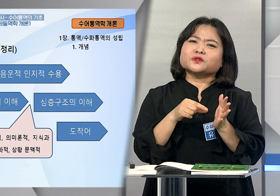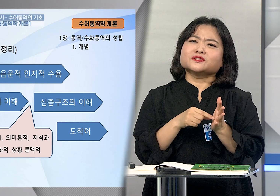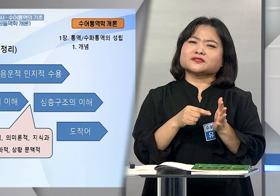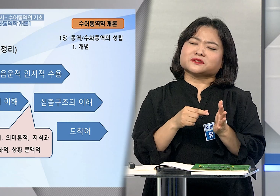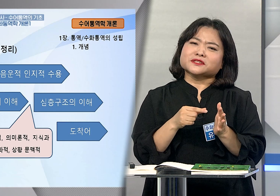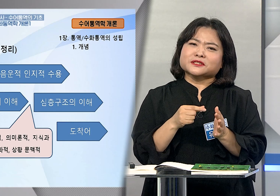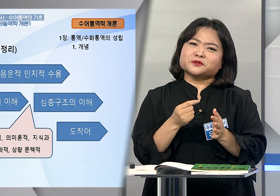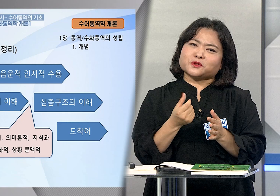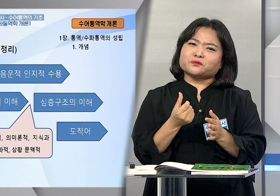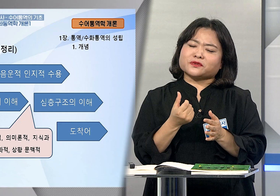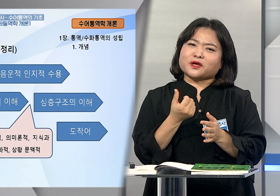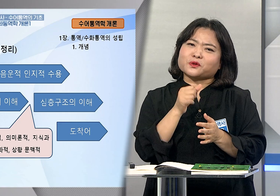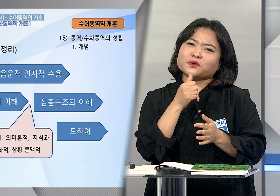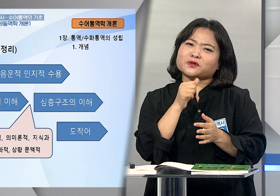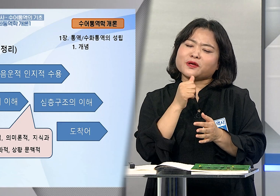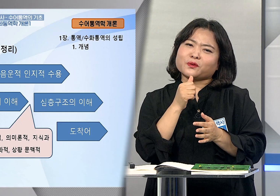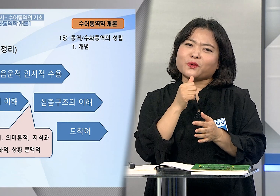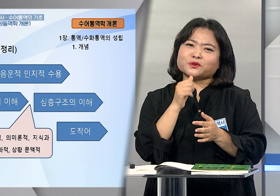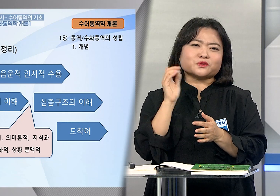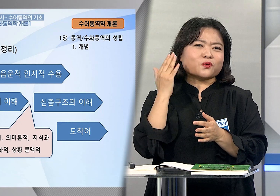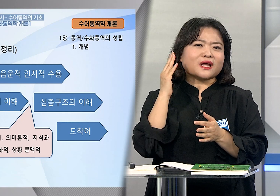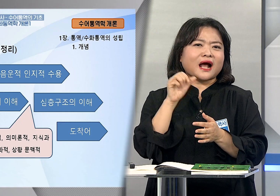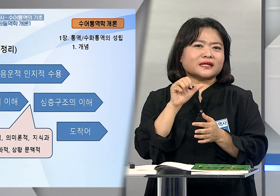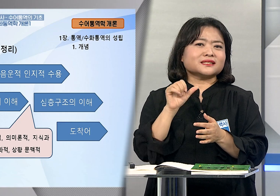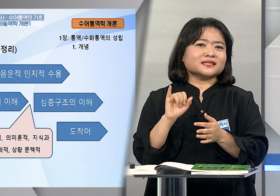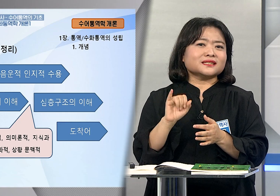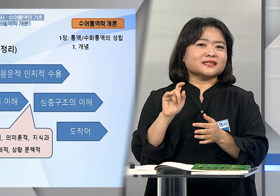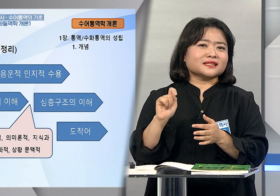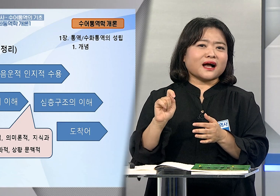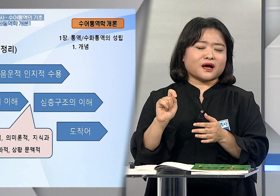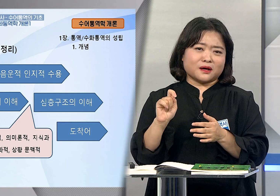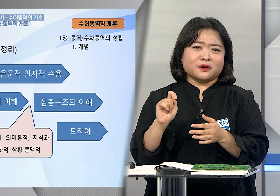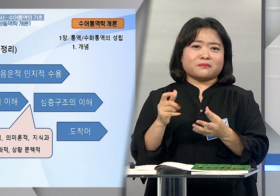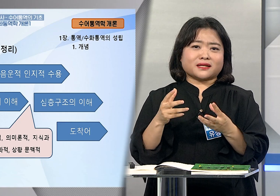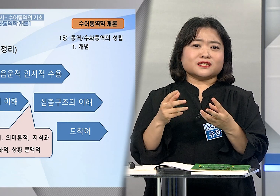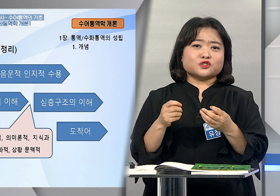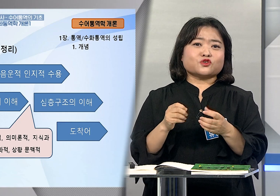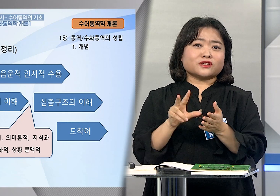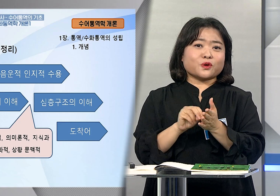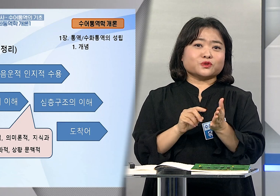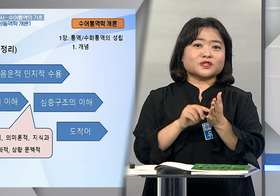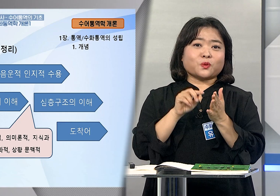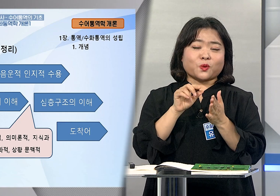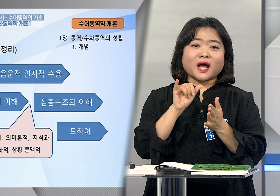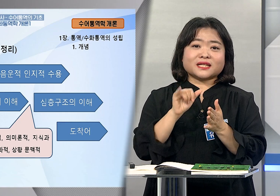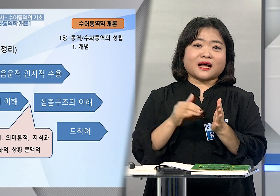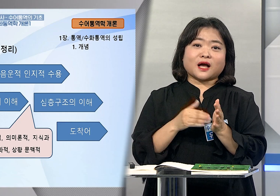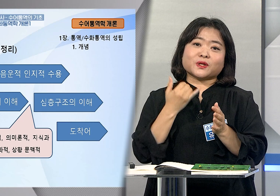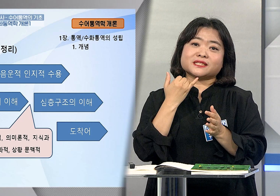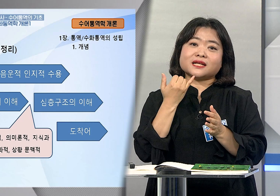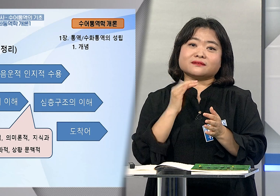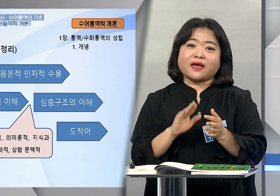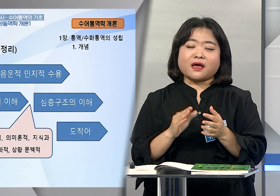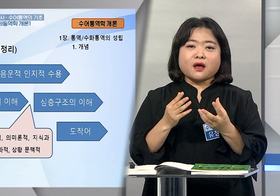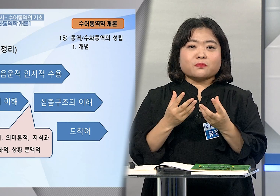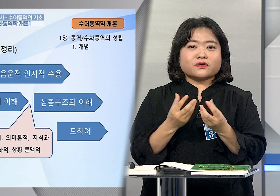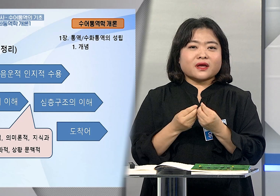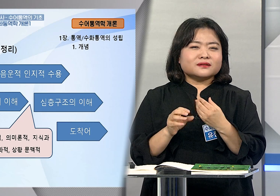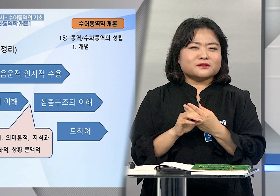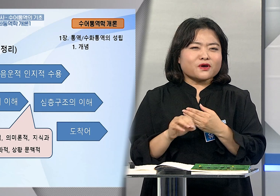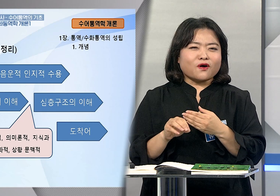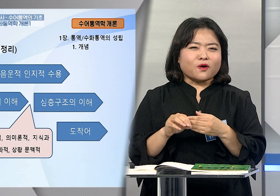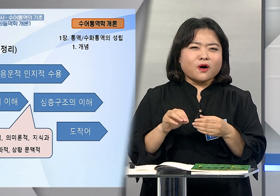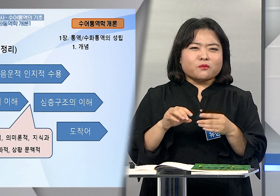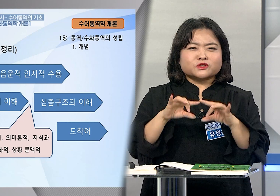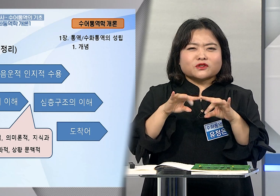그 정도는 좀 통역을 해도 요즘 워낙 IT가 많이 이슈화되고 있고 하니까 괜찮은데 뭐